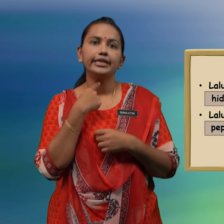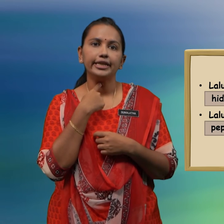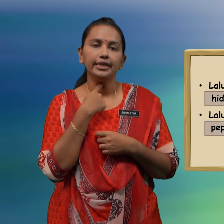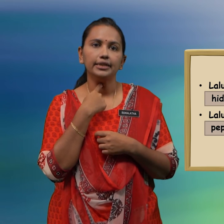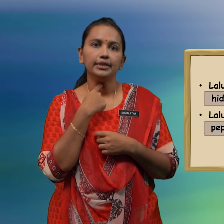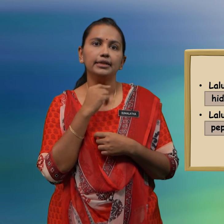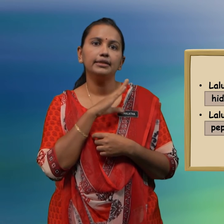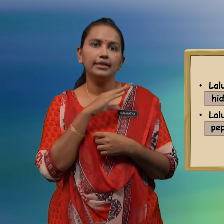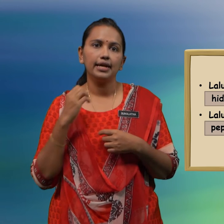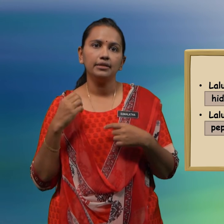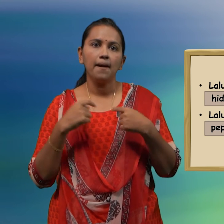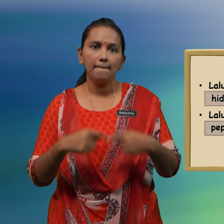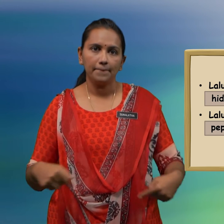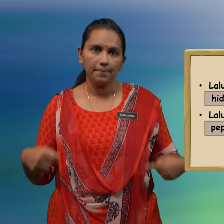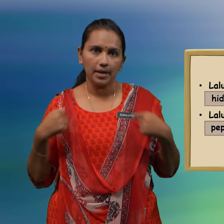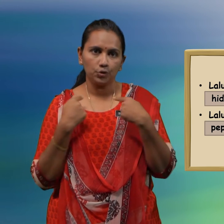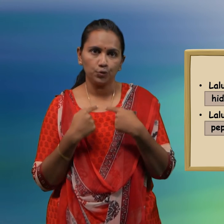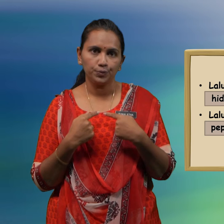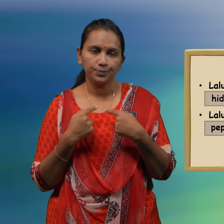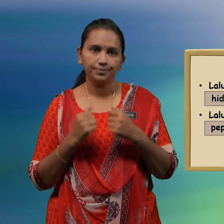trakea dan peparu.